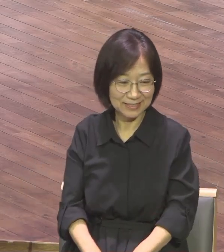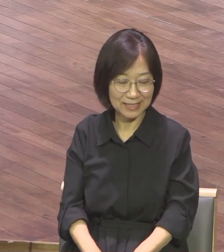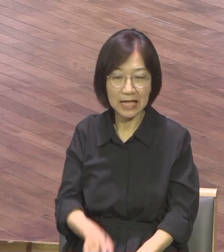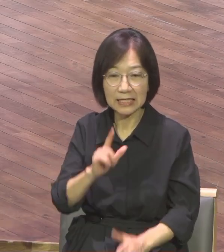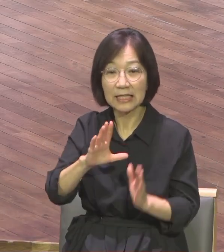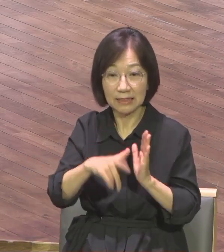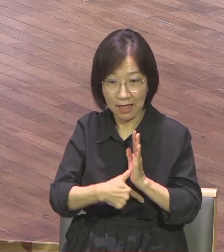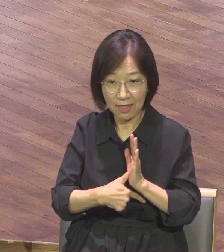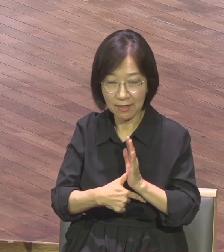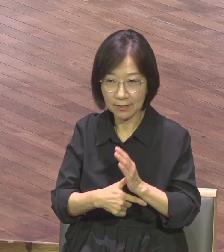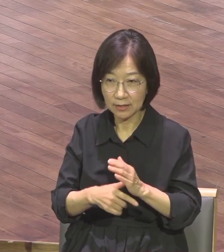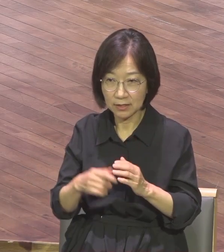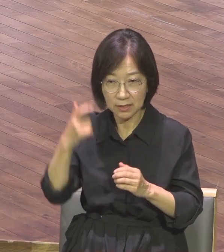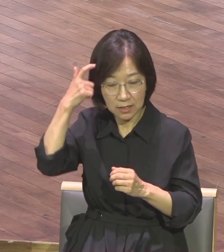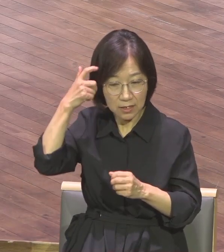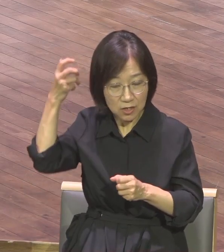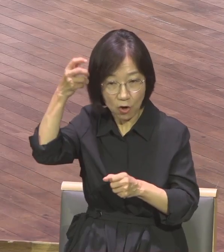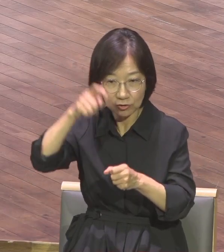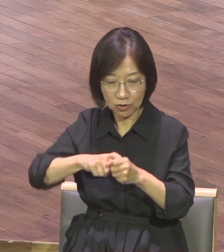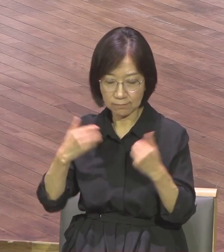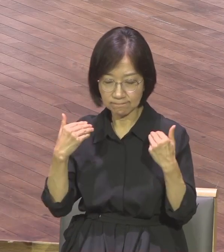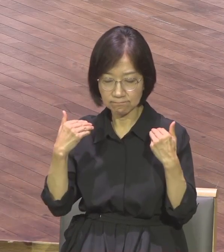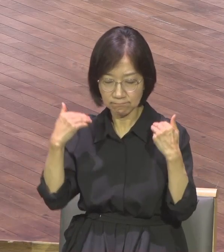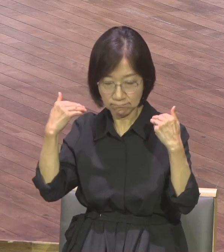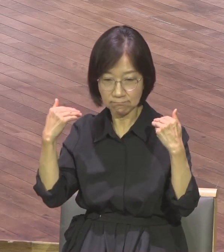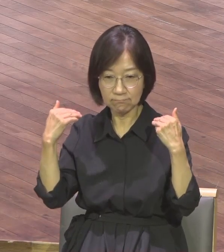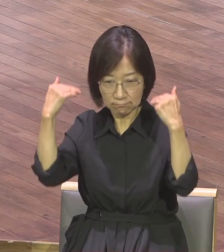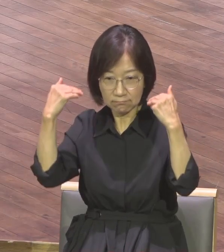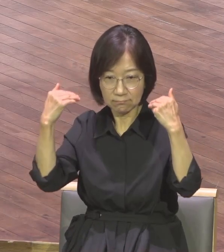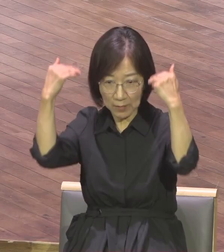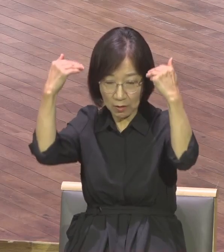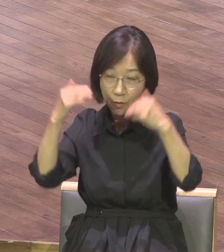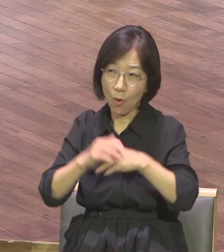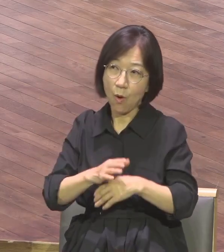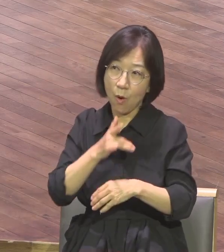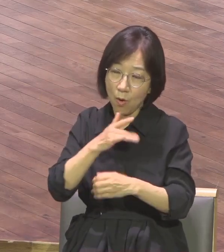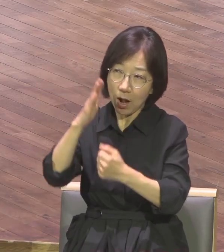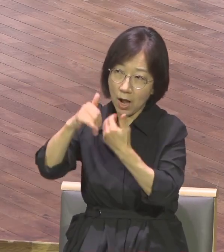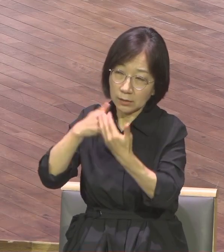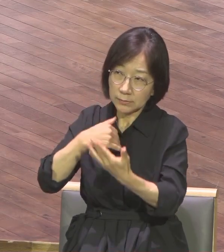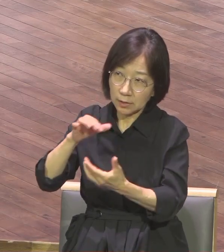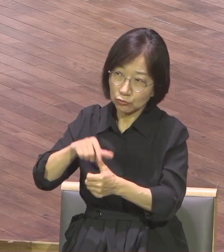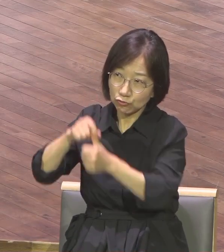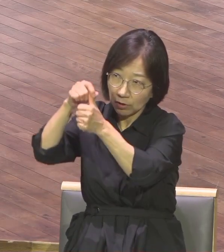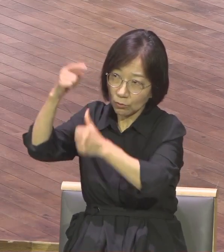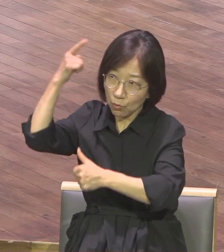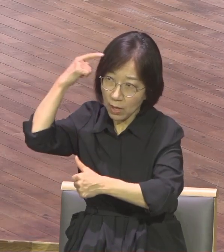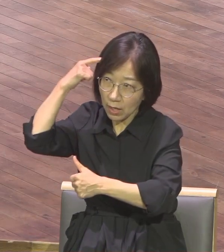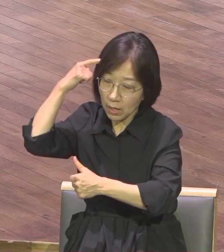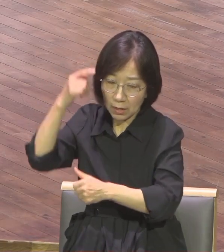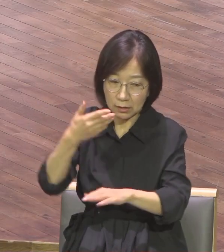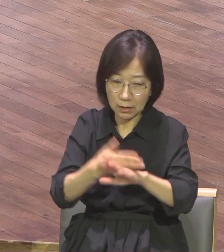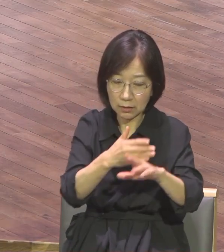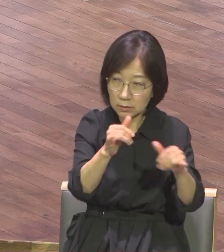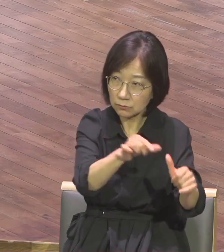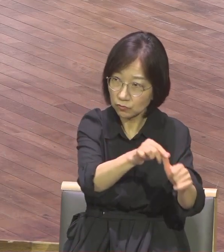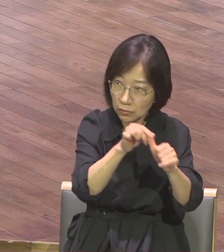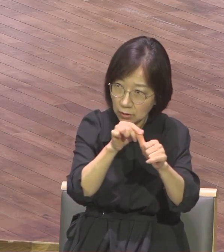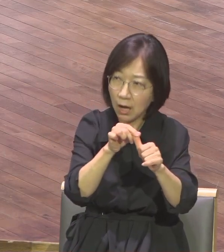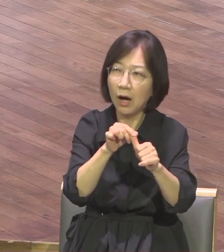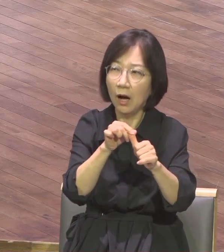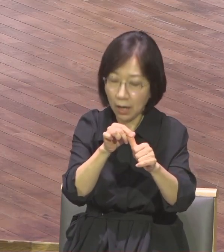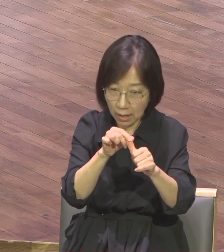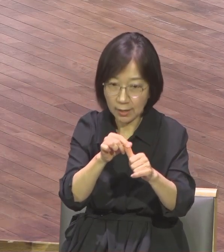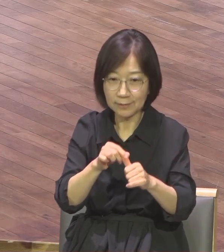영적 성장이 확 일어납니다. 영적 성장, 생명 살리기 위해서 뭐야 준비해야 되기 때문에 말씀 들을